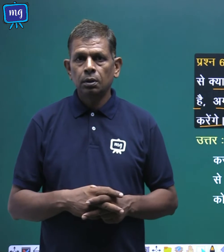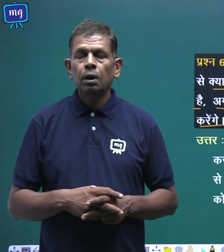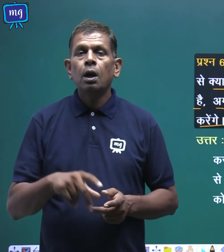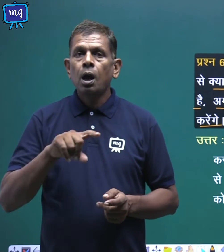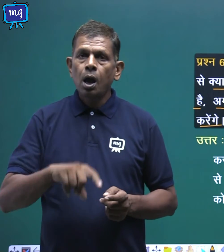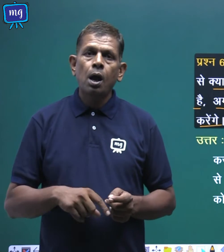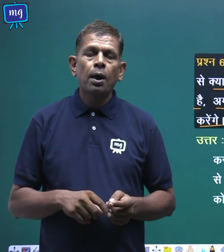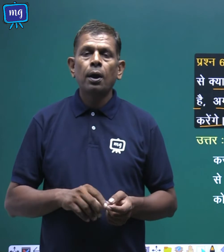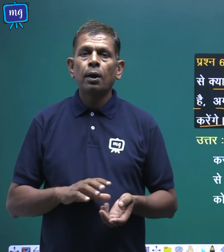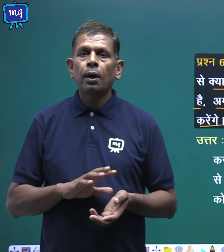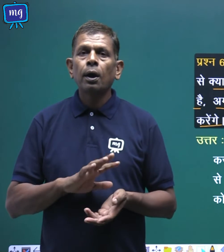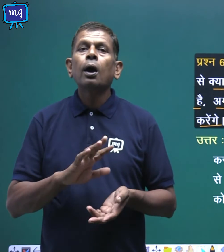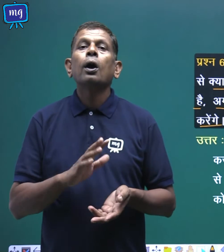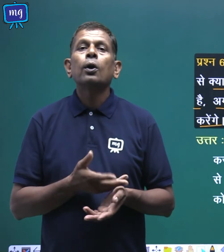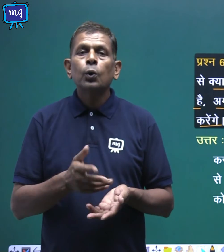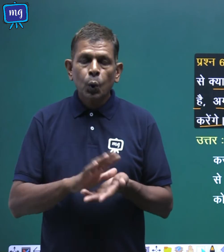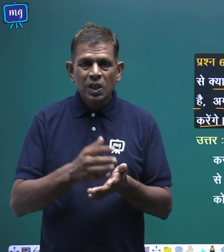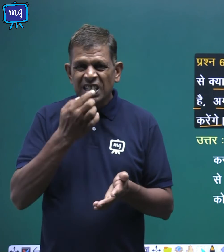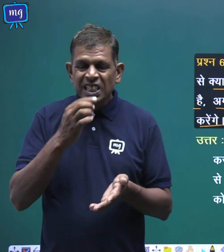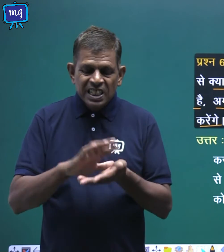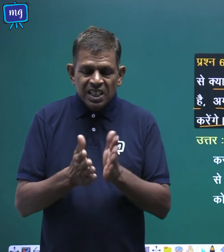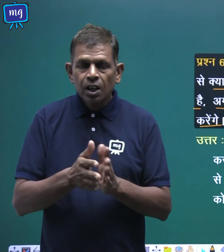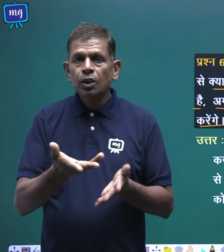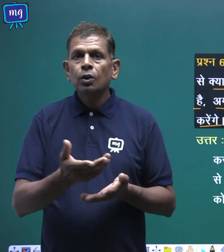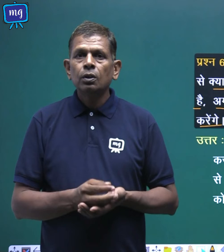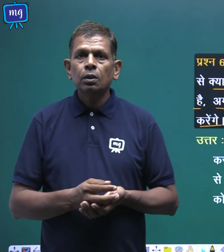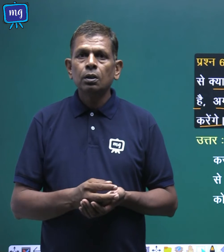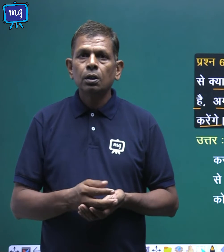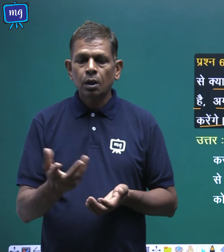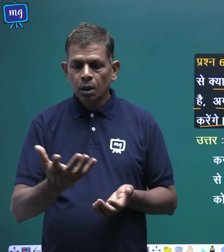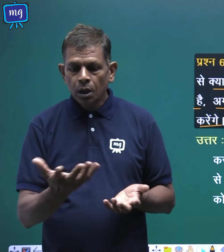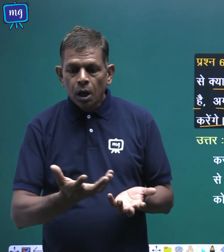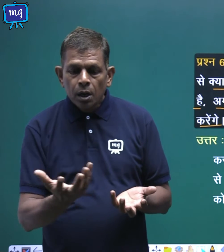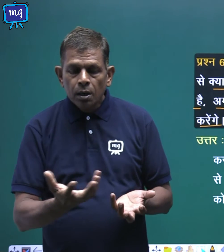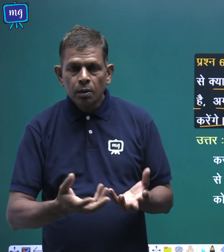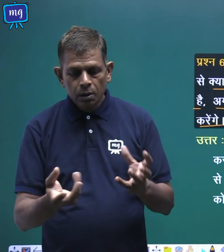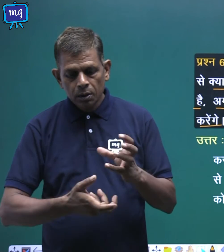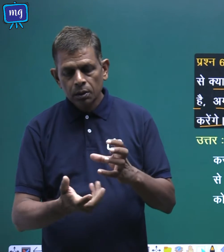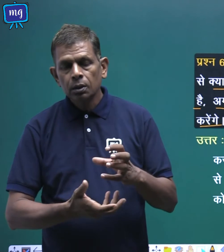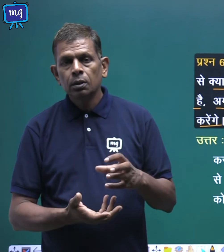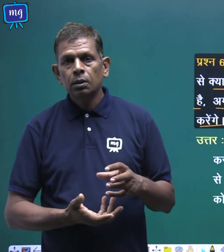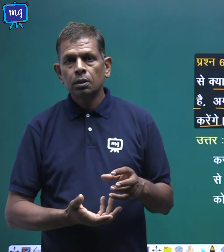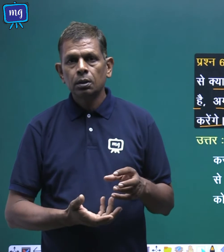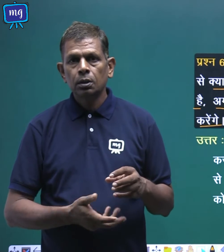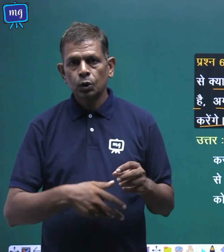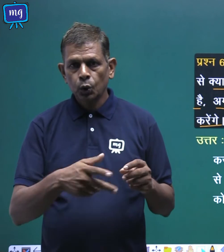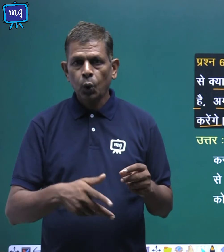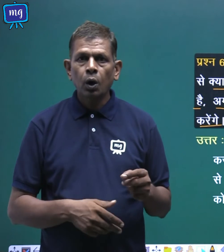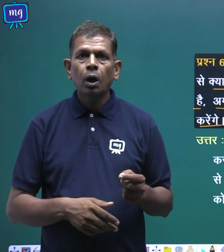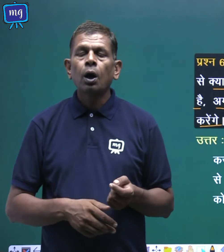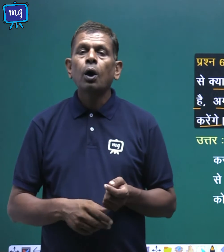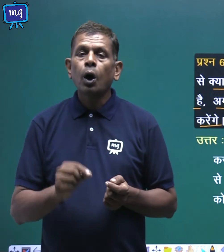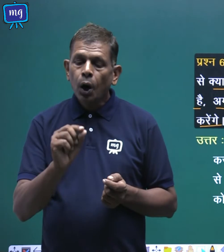कि हम गेहूं के आटे को छलनी में छानते हैं, तो आटे के